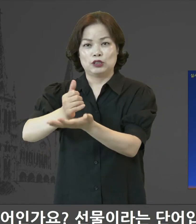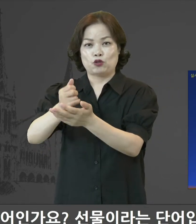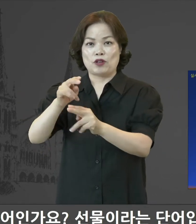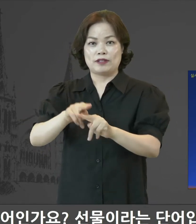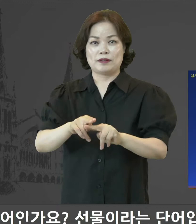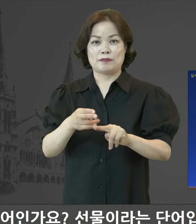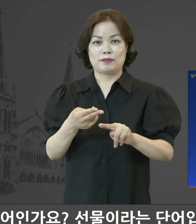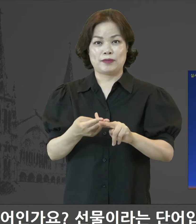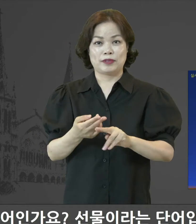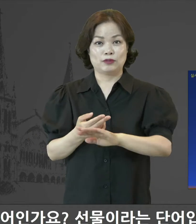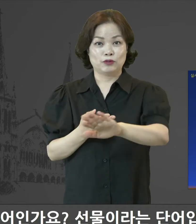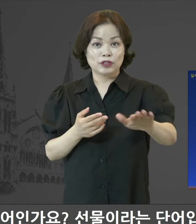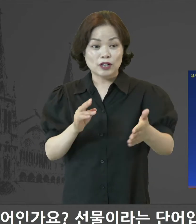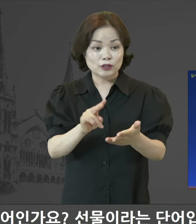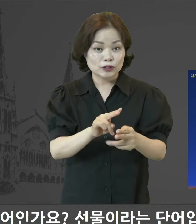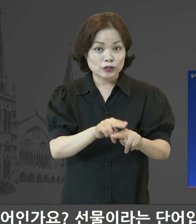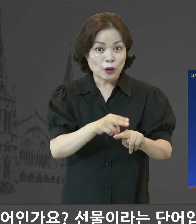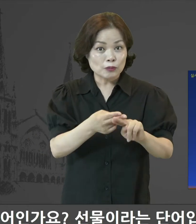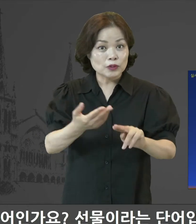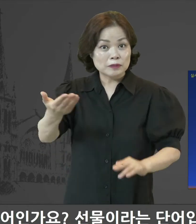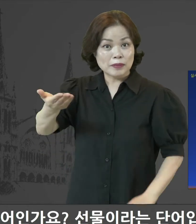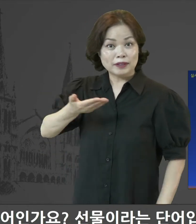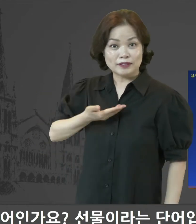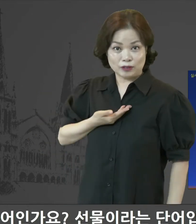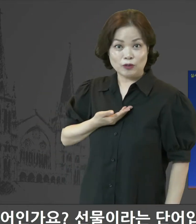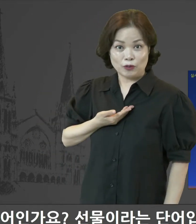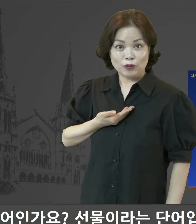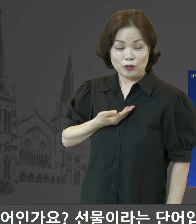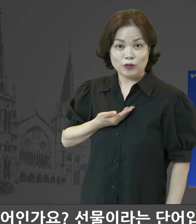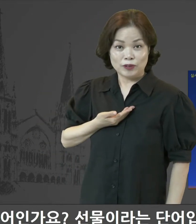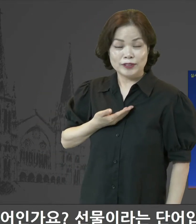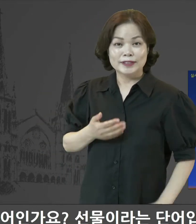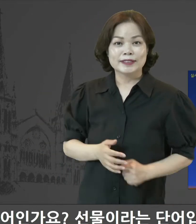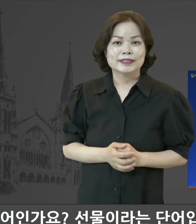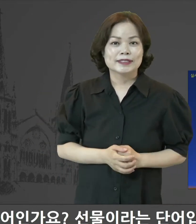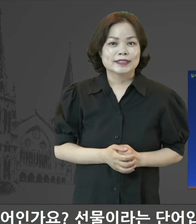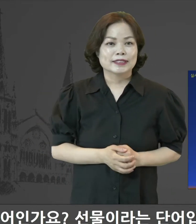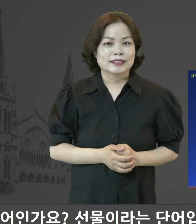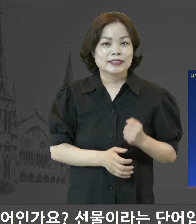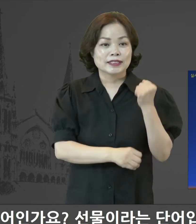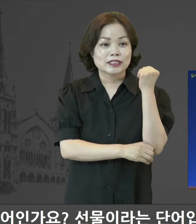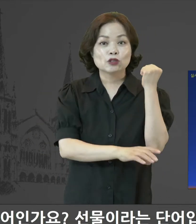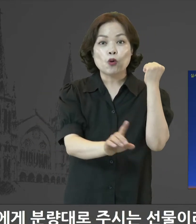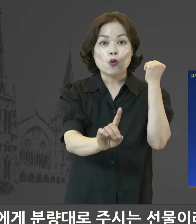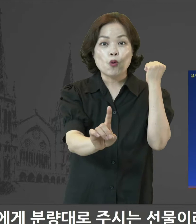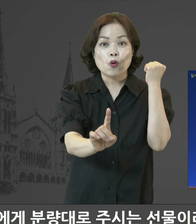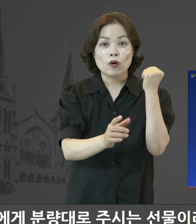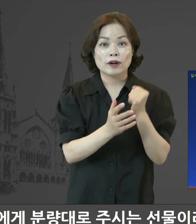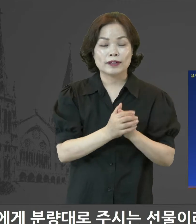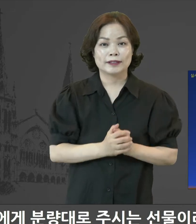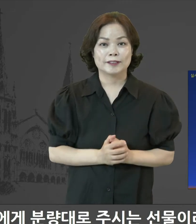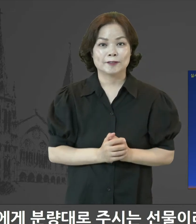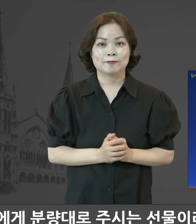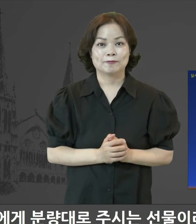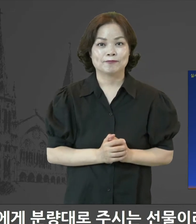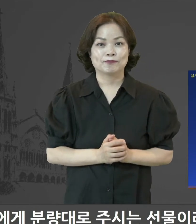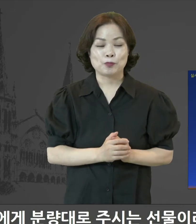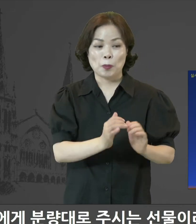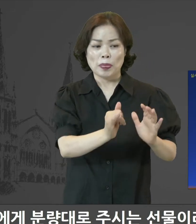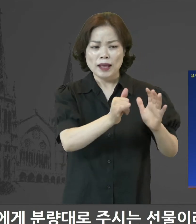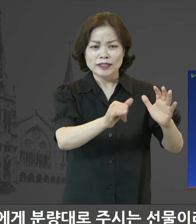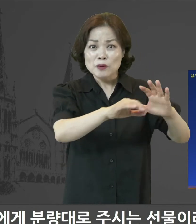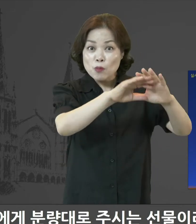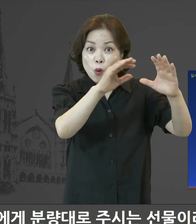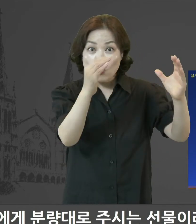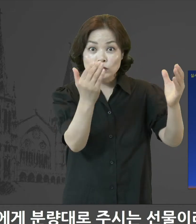그랬습니다. 우리가 그 선물을 받았습니다. 은사로 받았습니다. 그런데 그 근원이 어디냐면 세상의